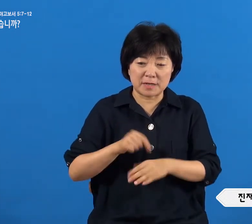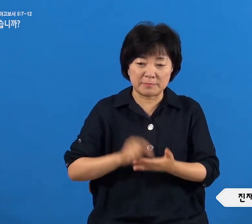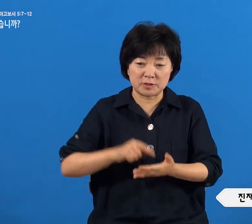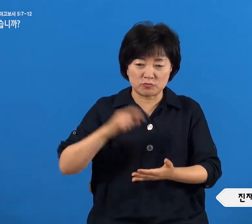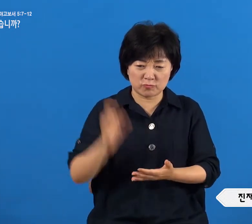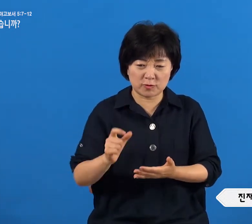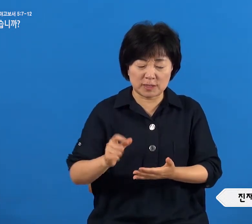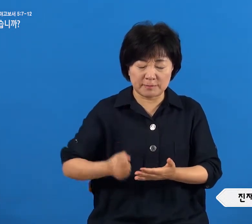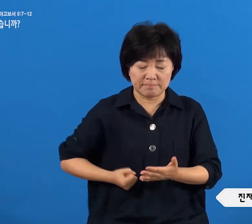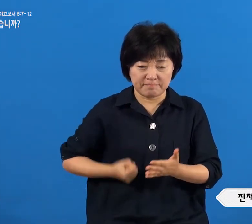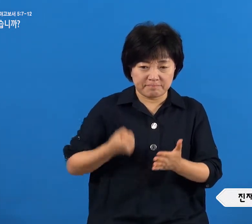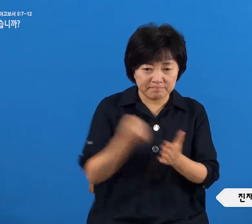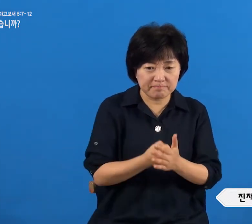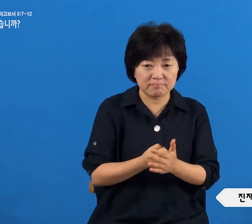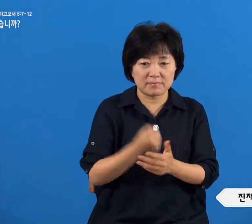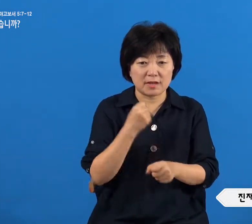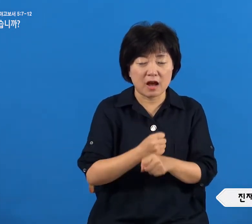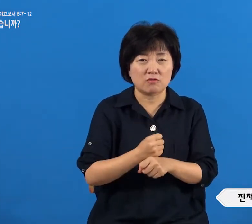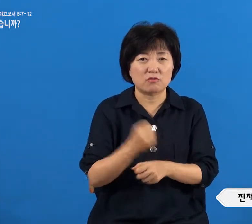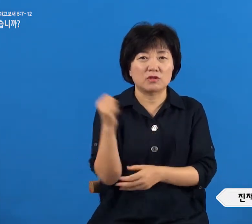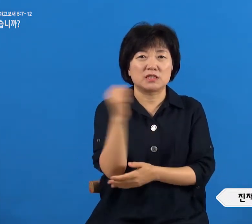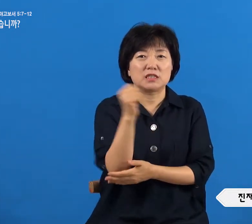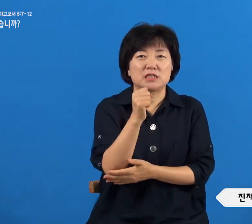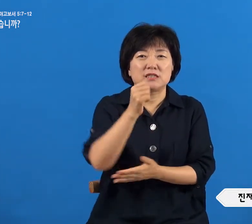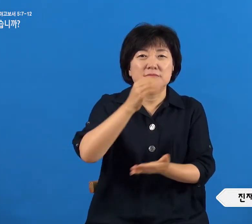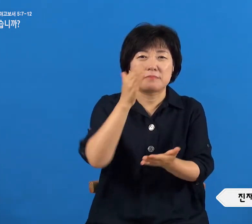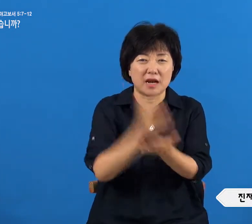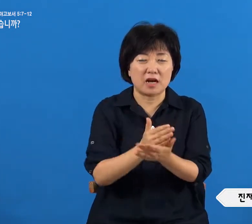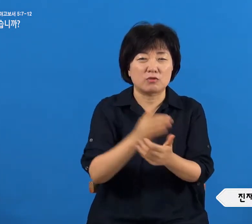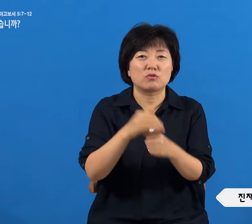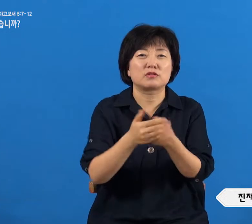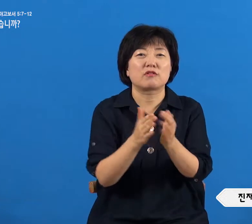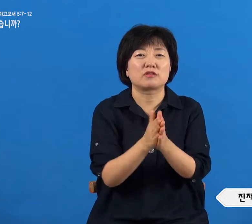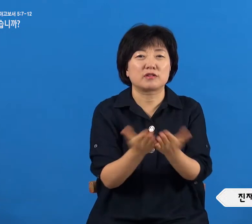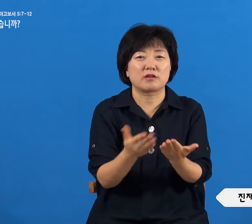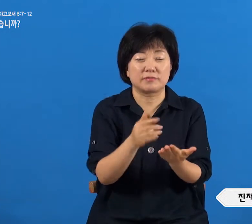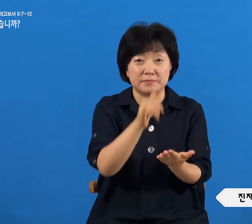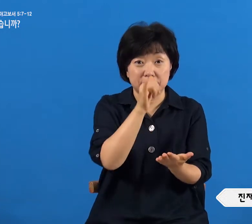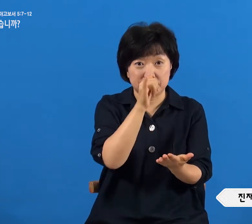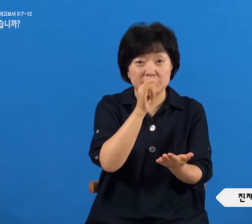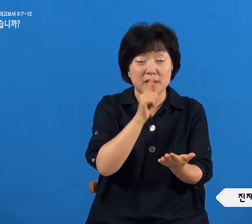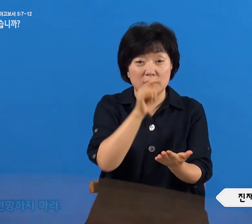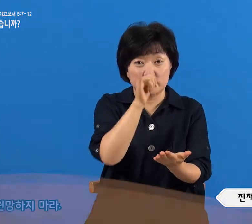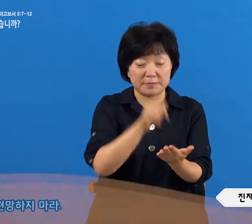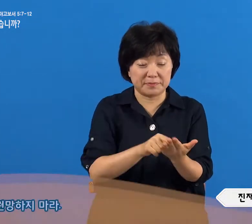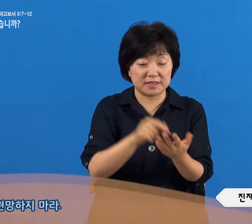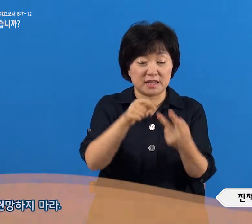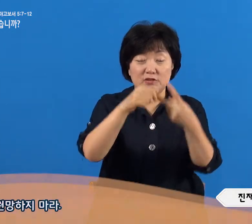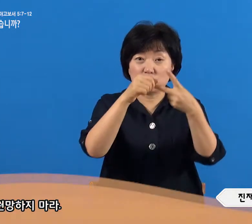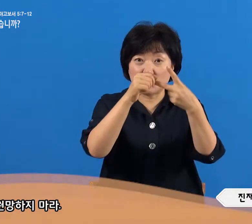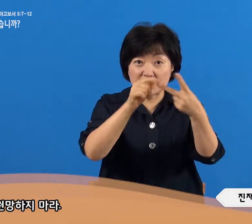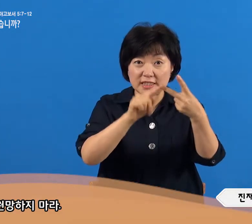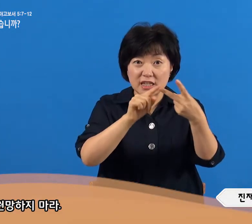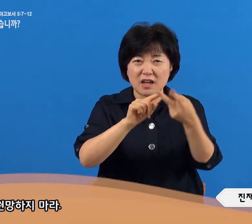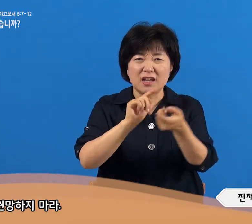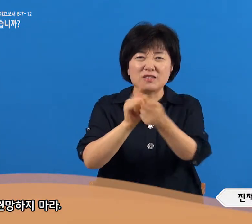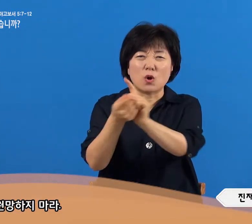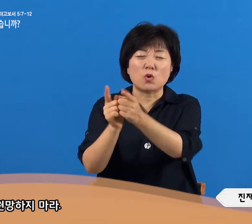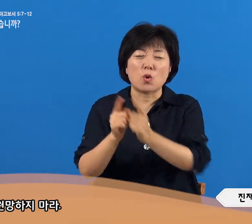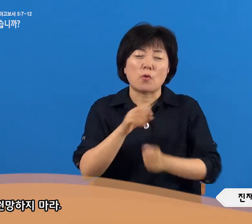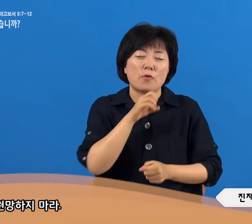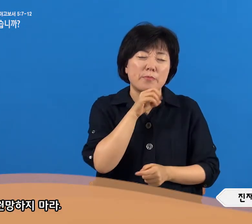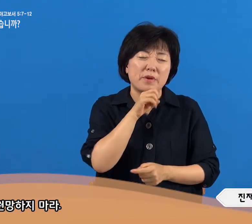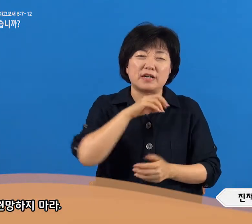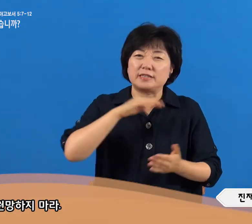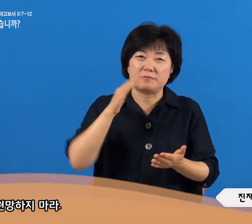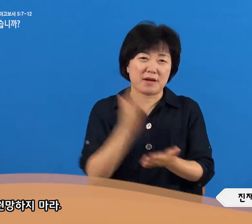먹고 흔들리지 마라고 성경은 말씀합니다. 두 번째, 서로 원망하지